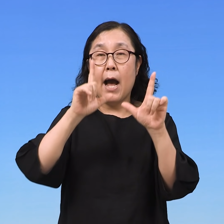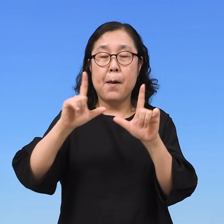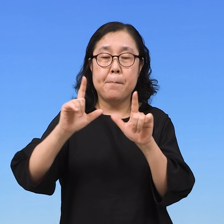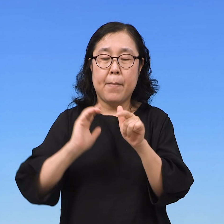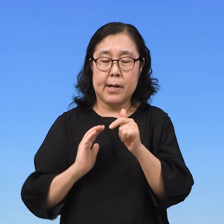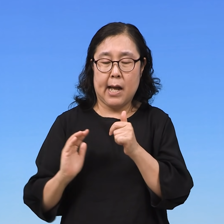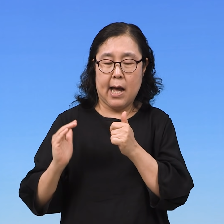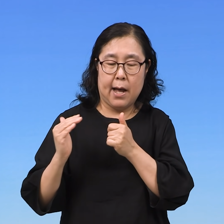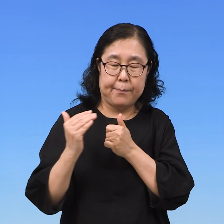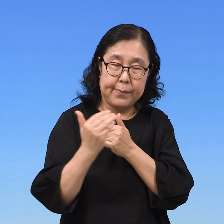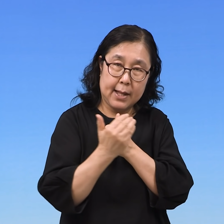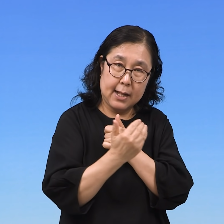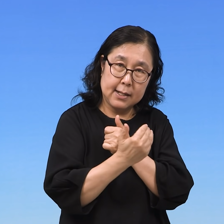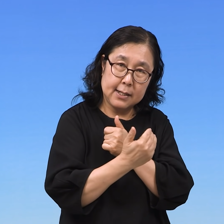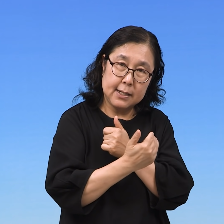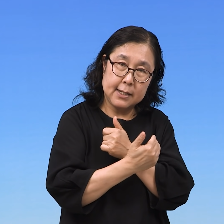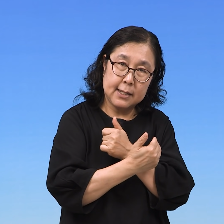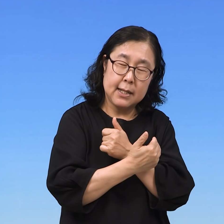내 삶을